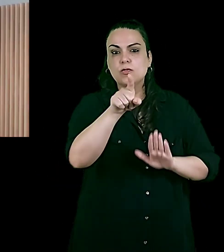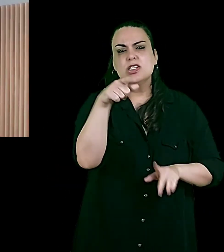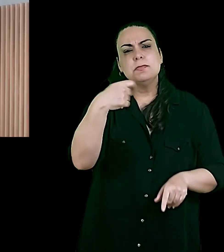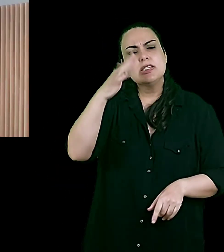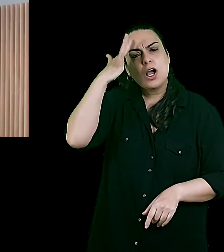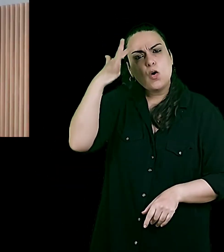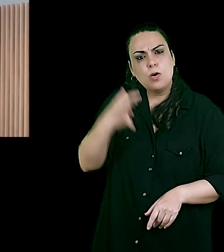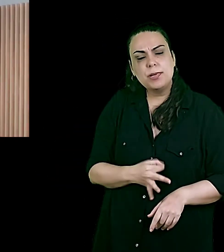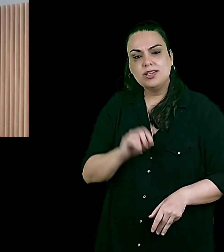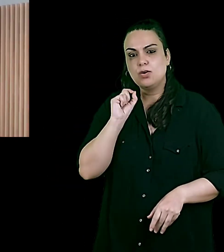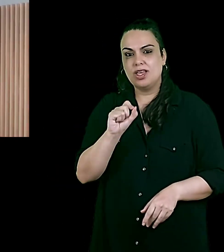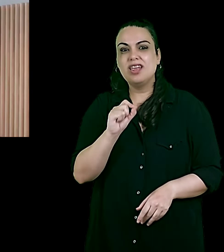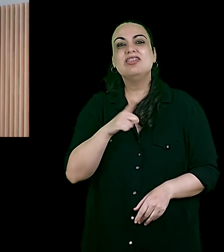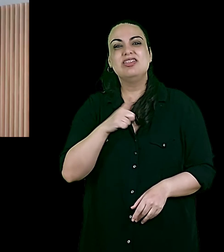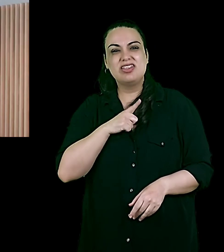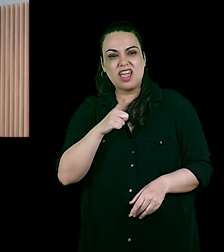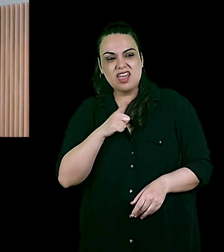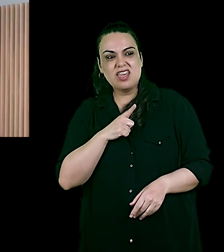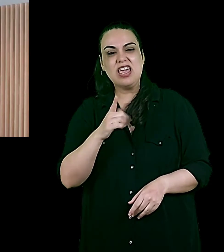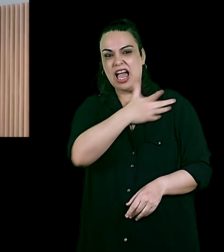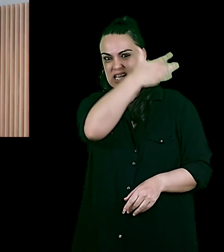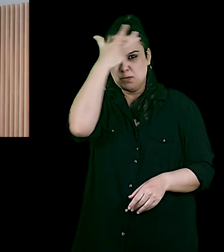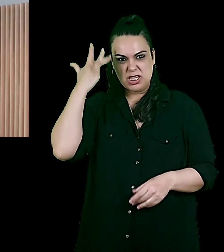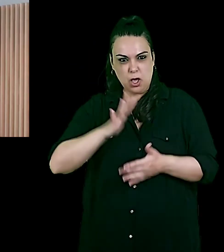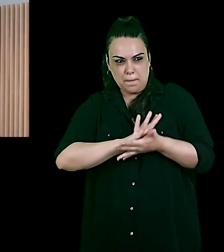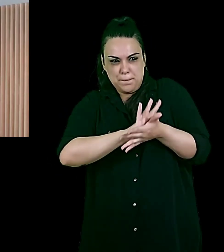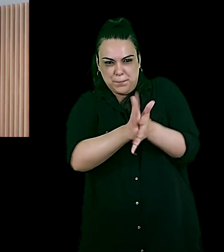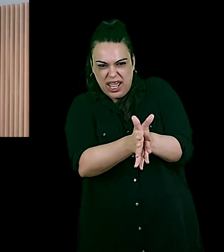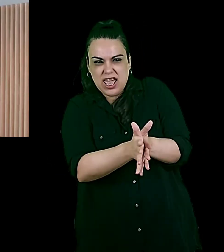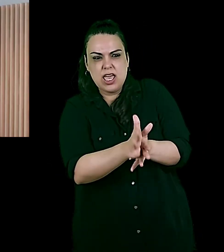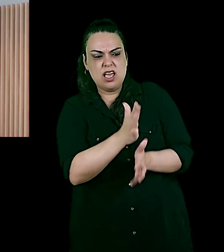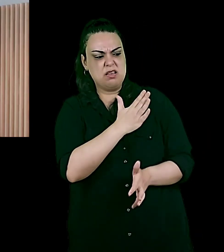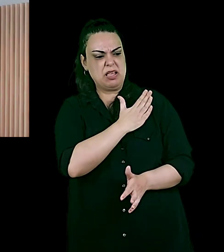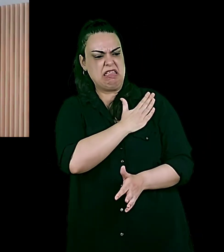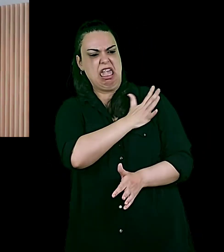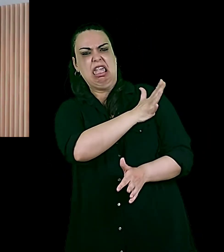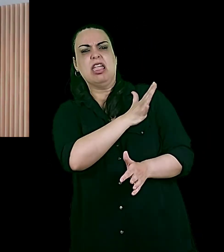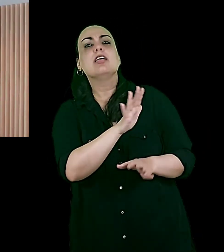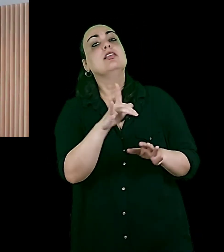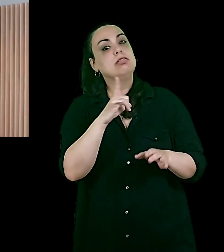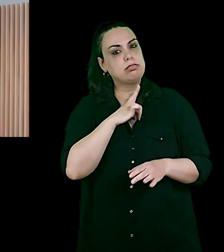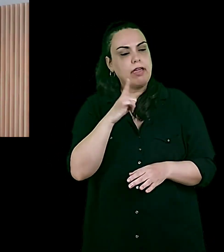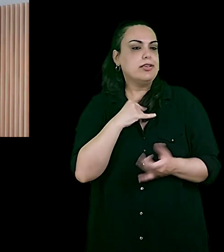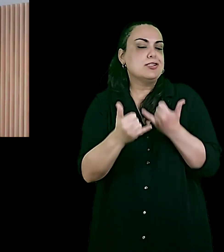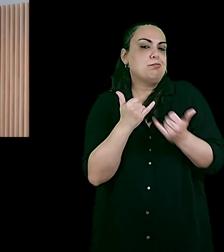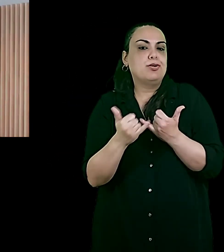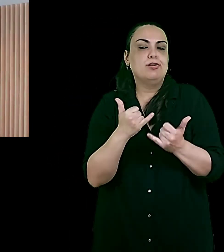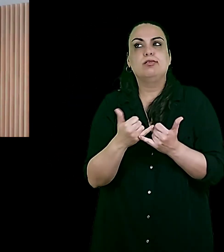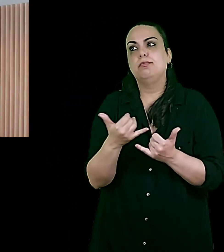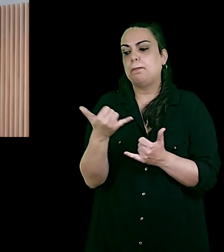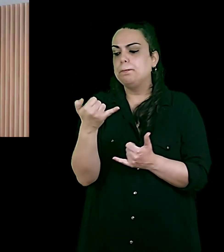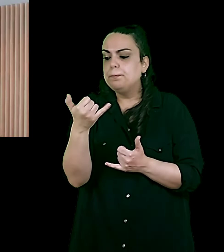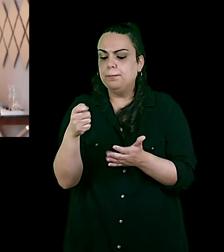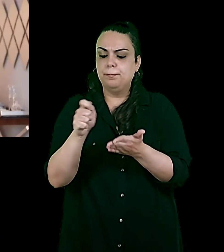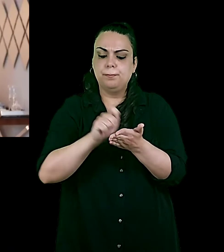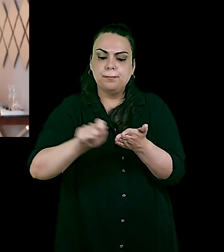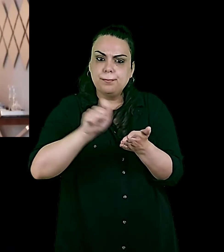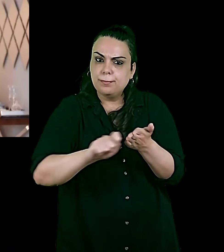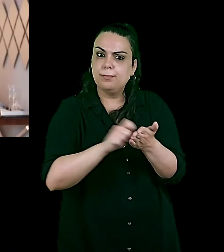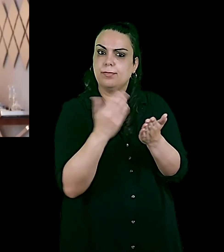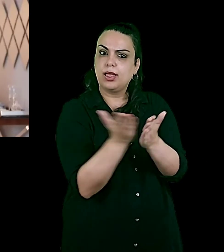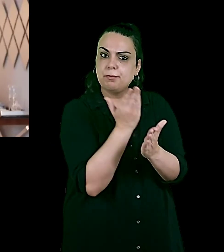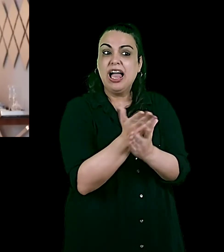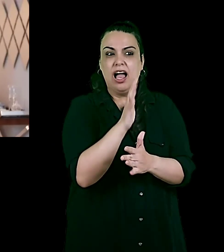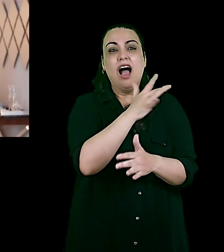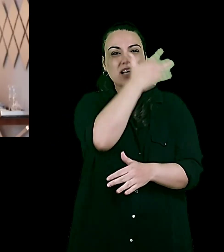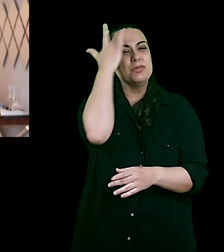precisa compreender é que o preconceito que as pessoas têm sobre o auxílio, seja um papel, um bloco de notas, ele